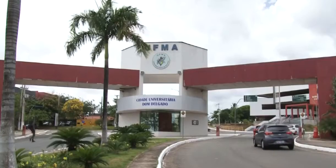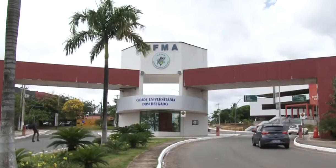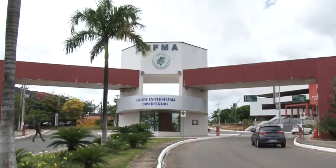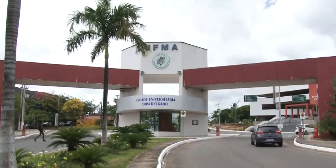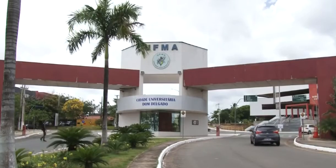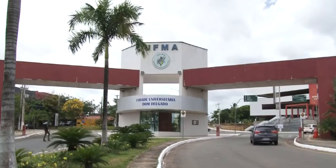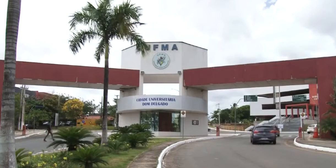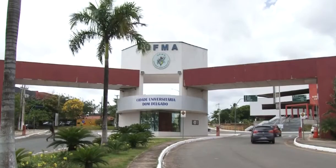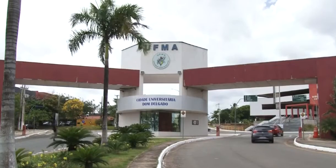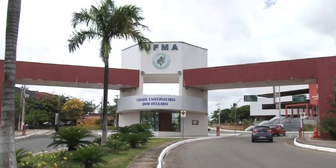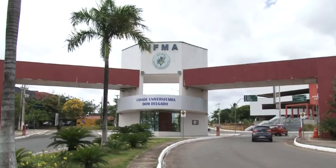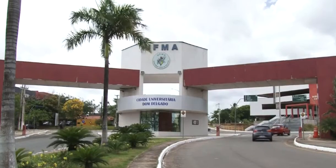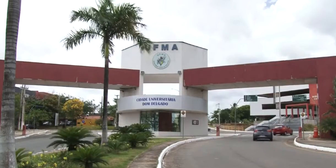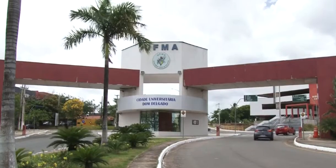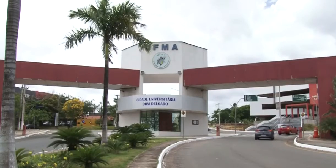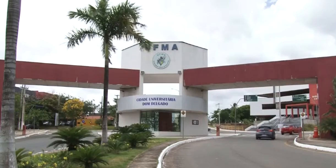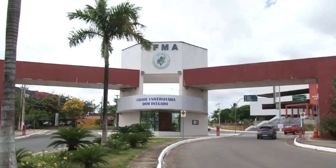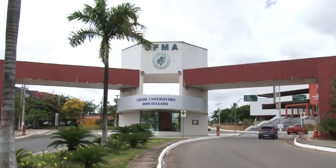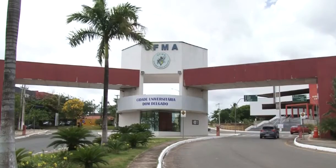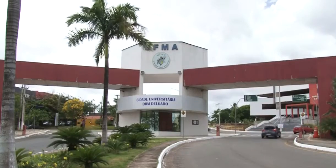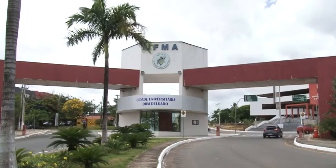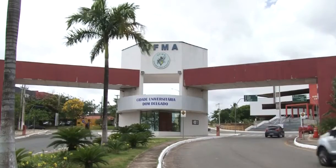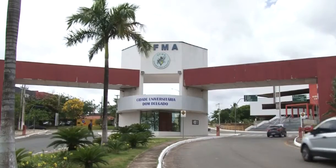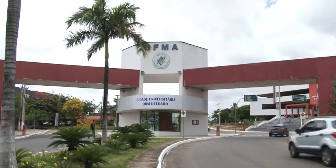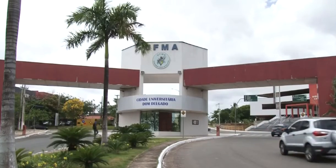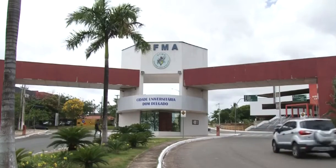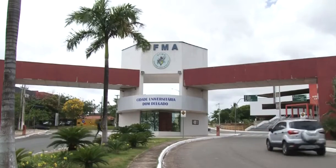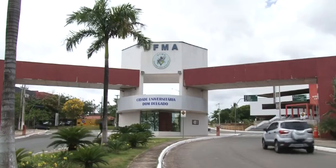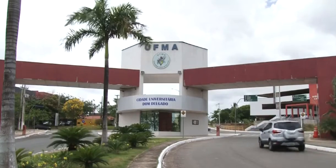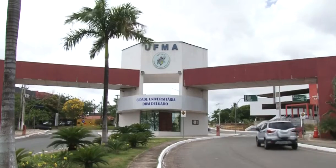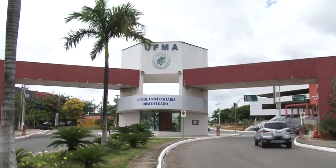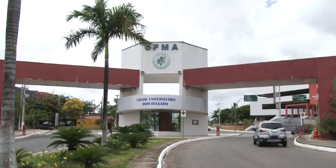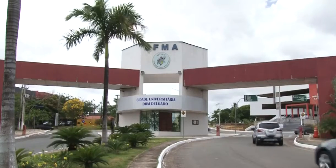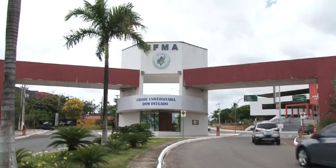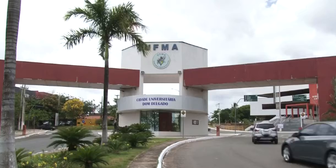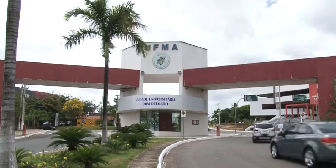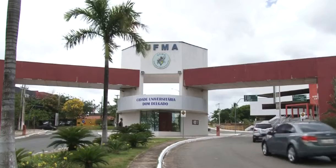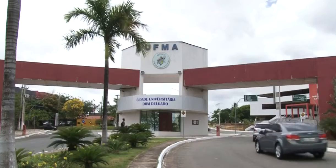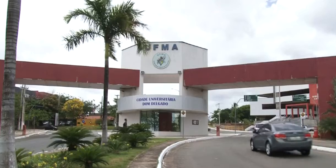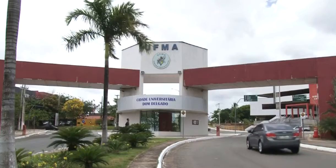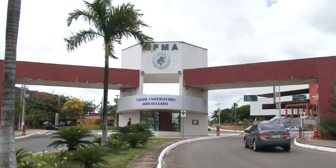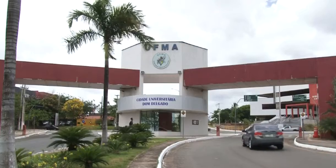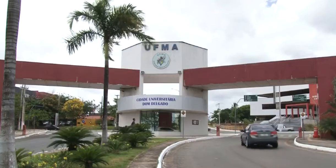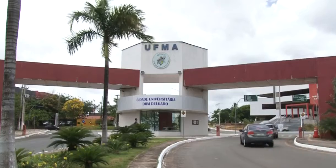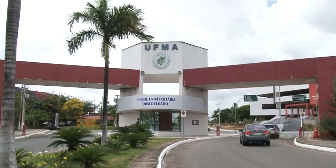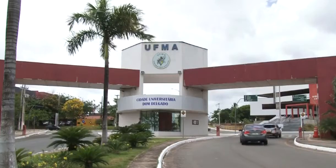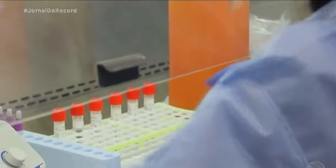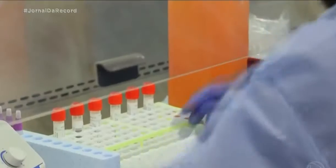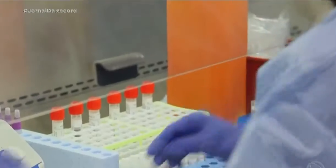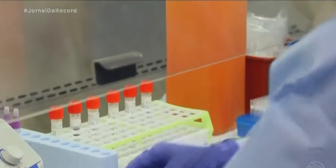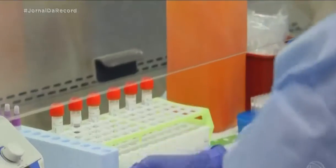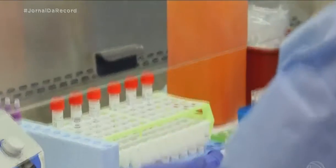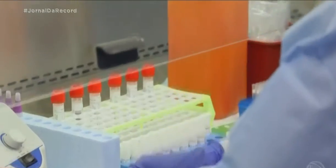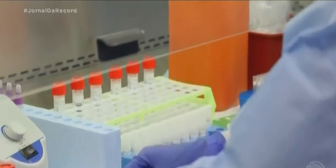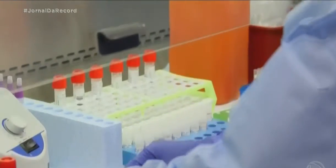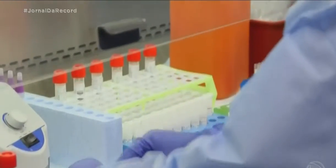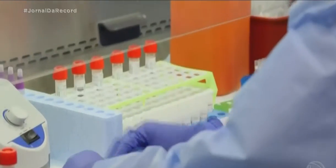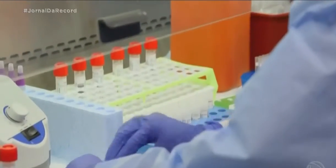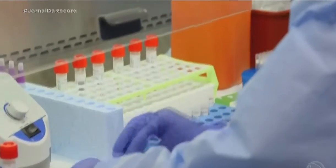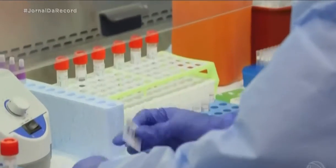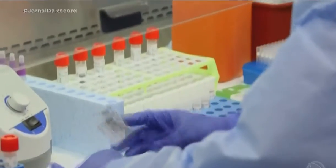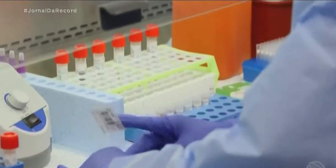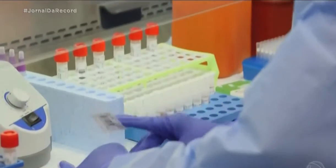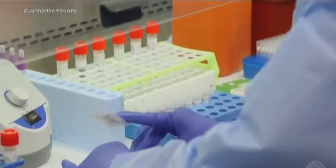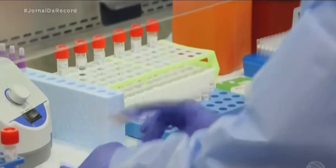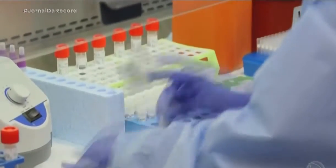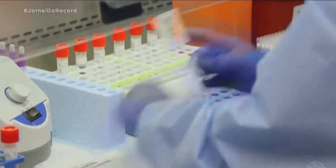Na coletiva também foi falado sobre a parceria firmada com a Universidade Federal do Maranhão para a realização de um